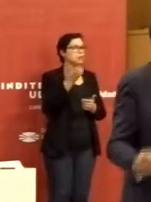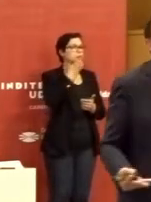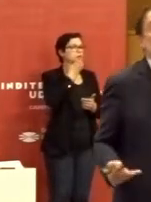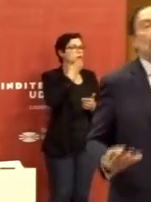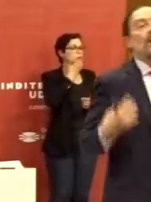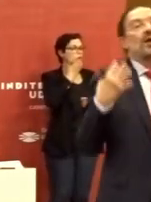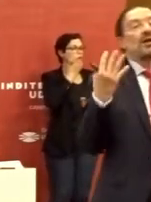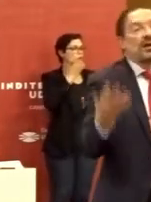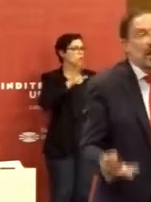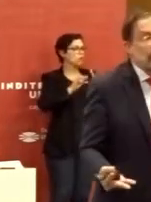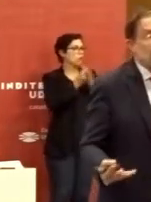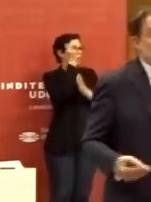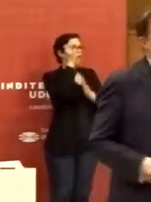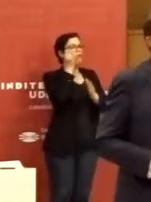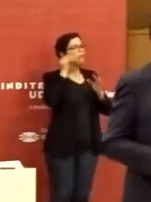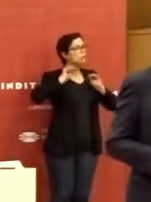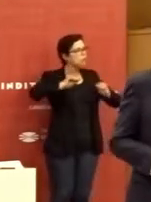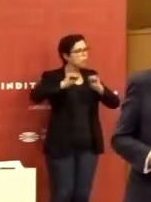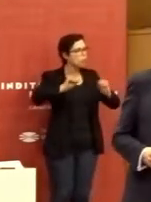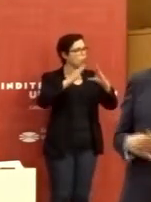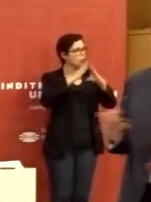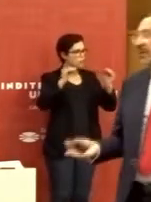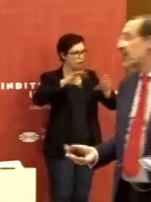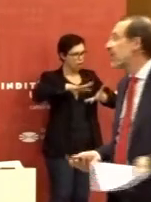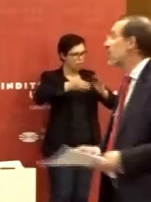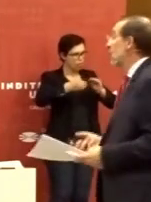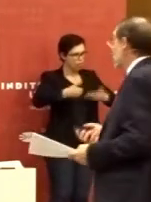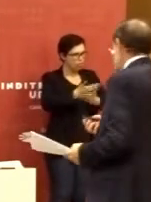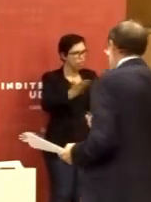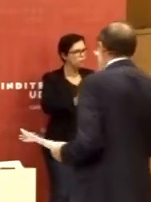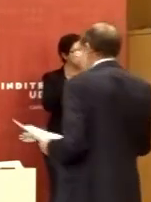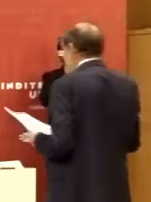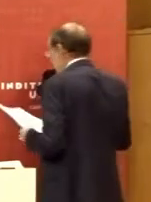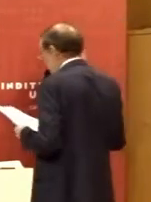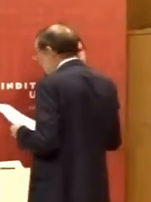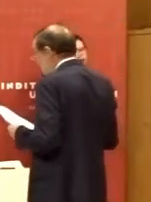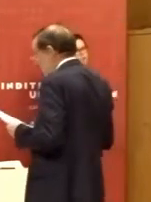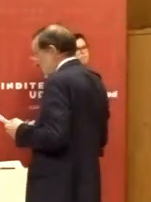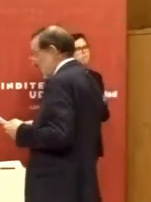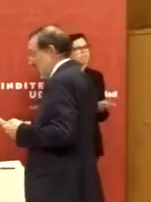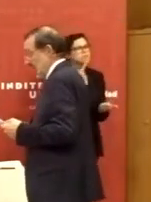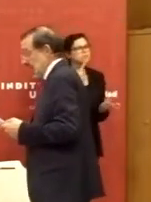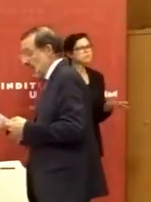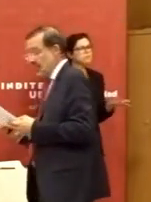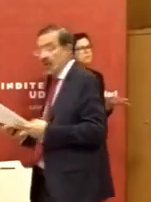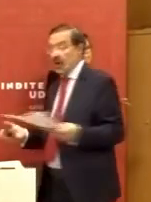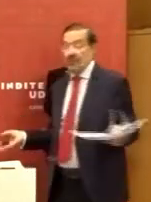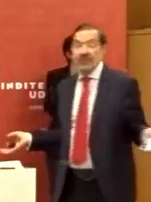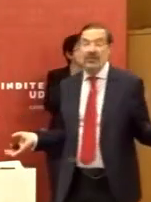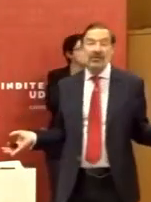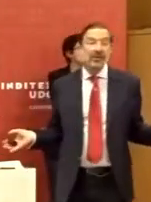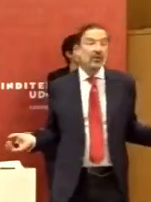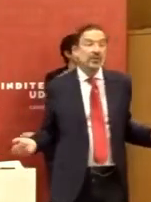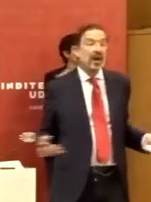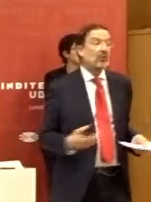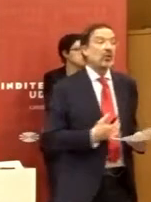formación universitaria para personas con discapacidad intelectual? Pues supone, primero, que el